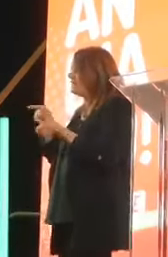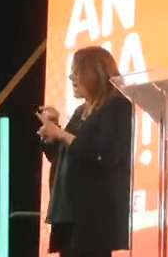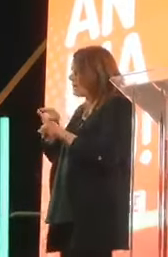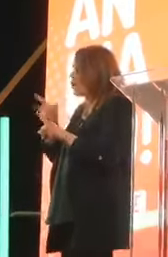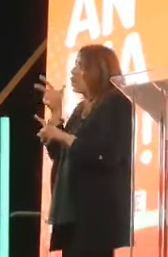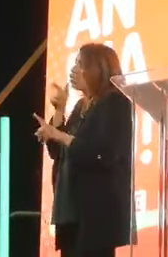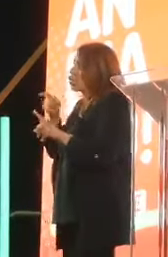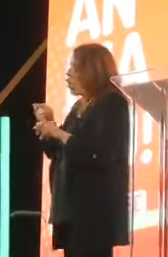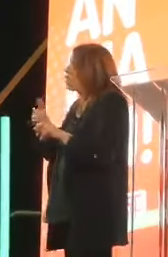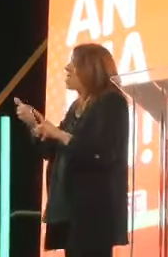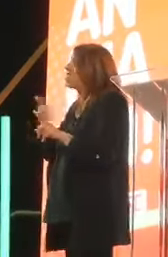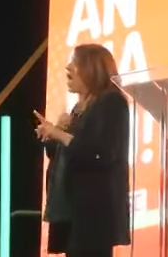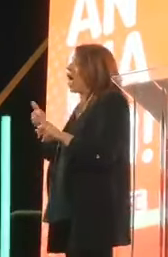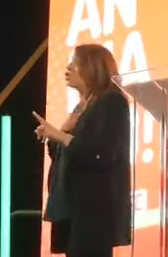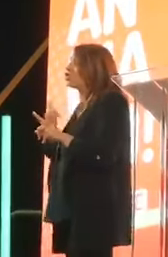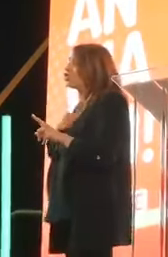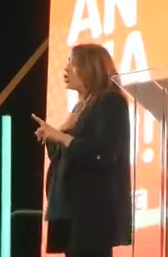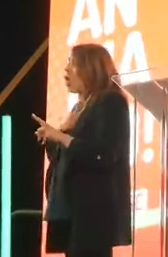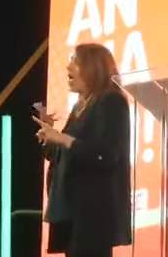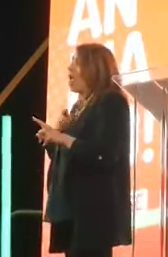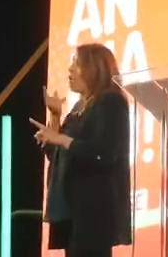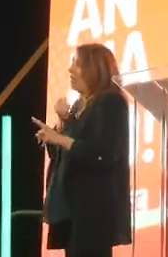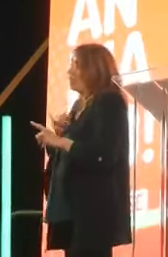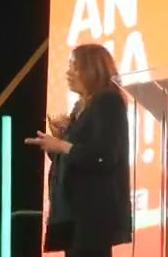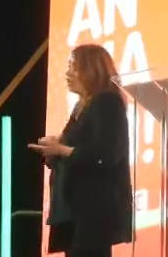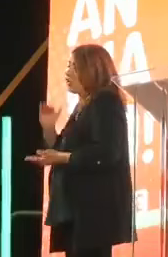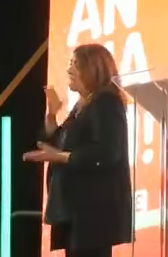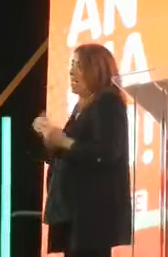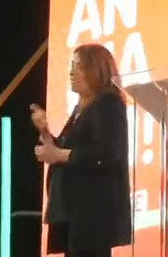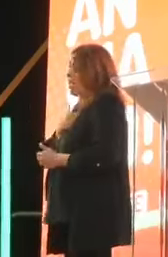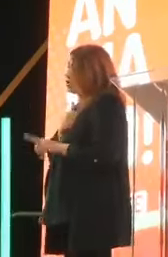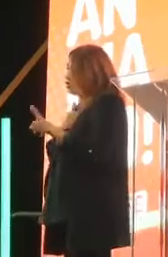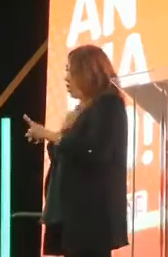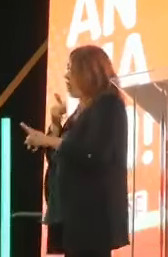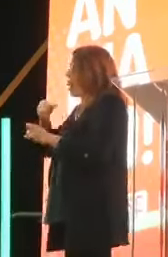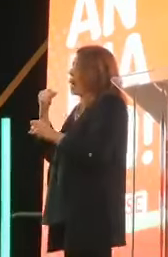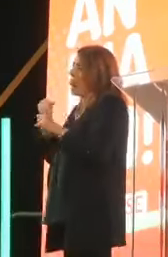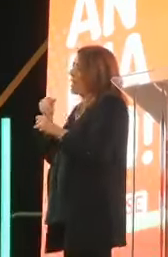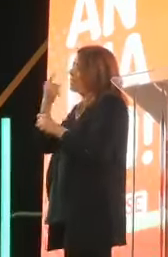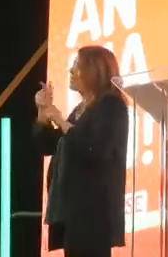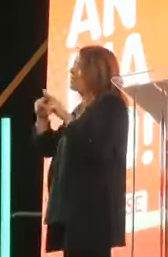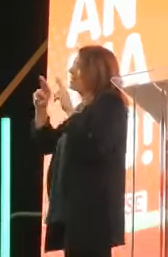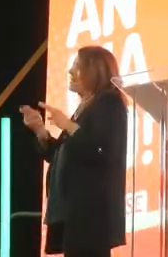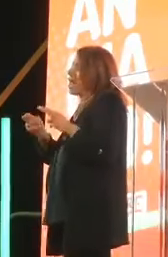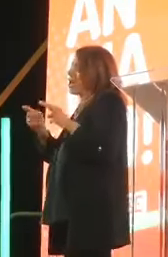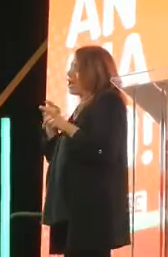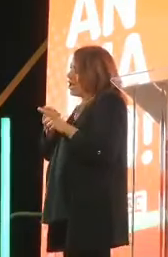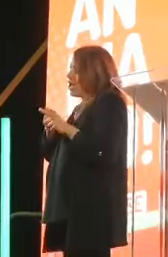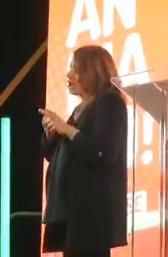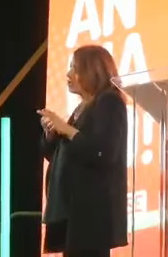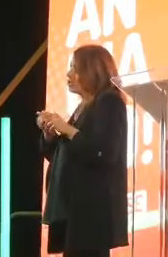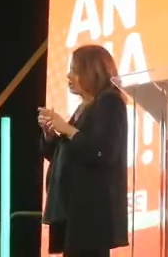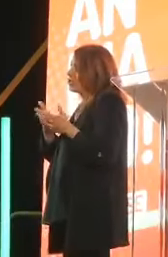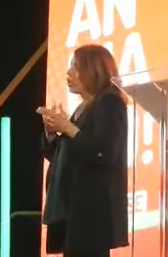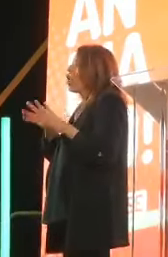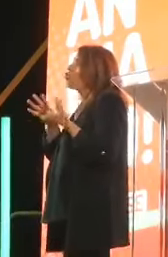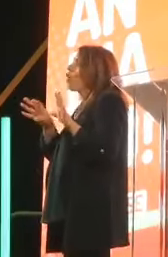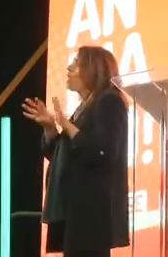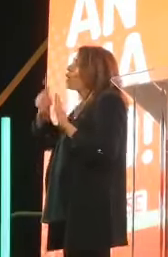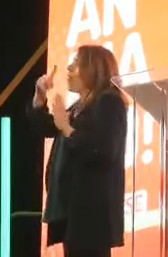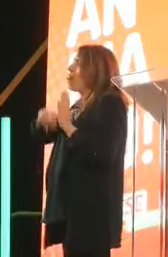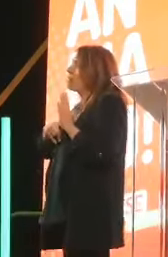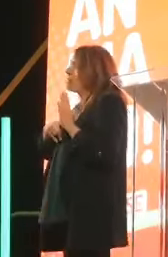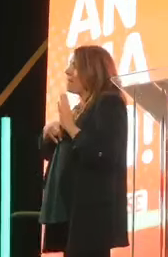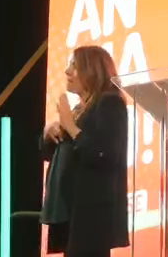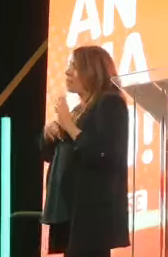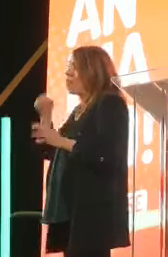sta crescendo da sola il suo bambino, lavora nella grande distribuzione, prende 900 euro al mese, il